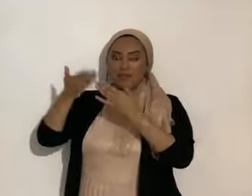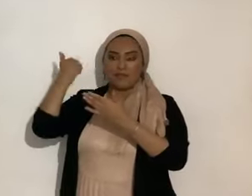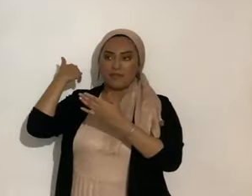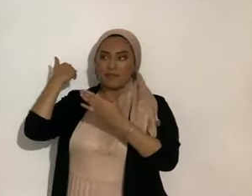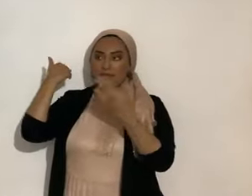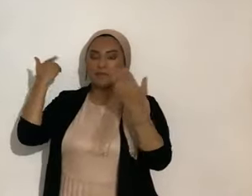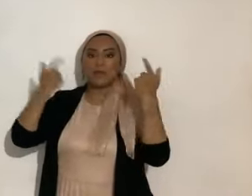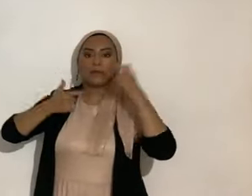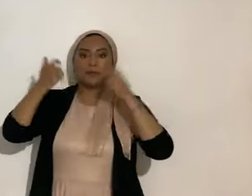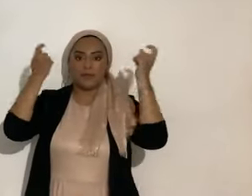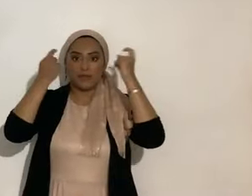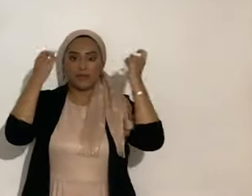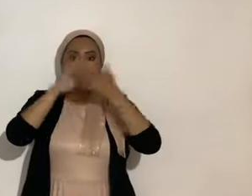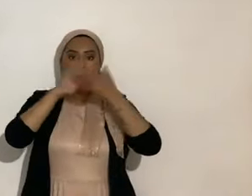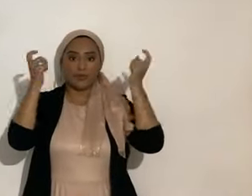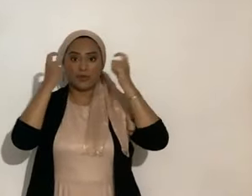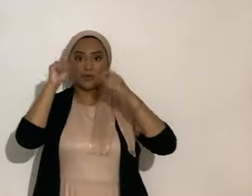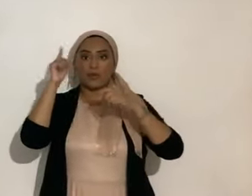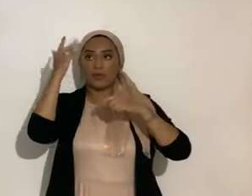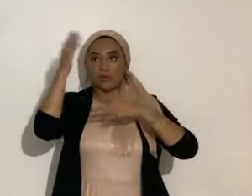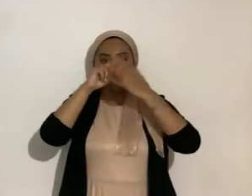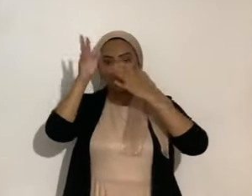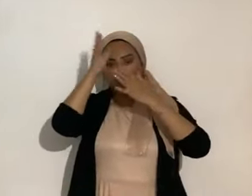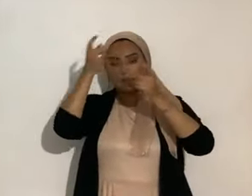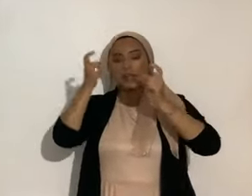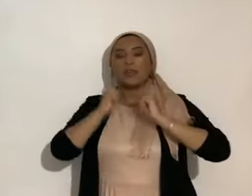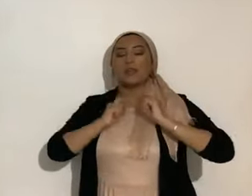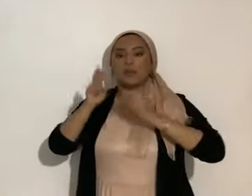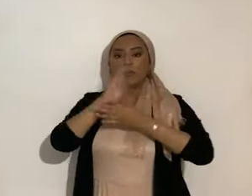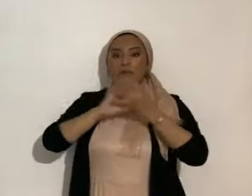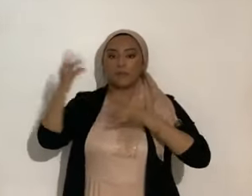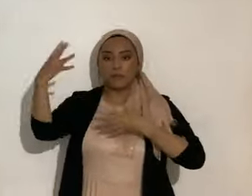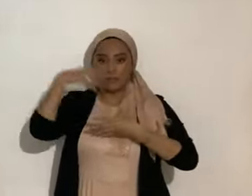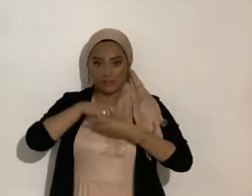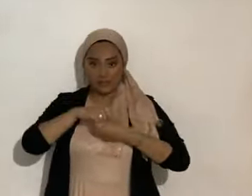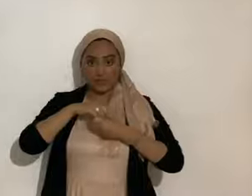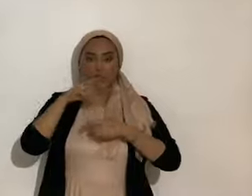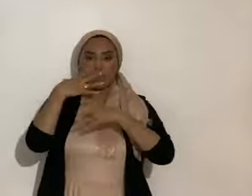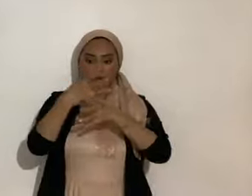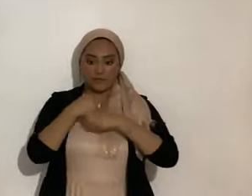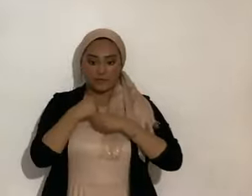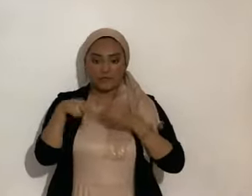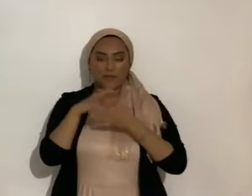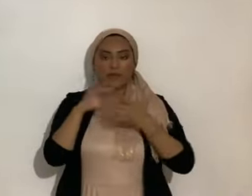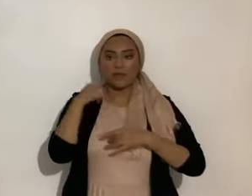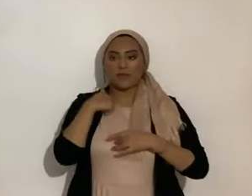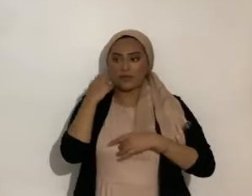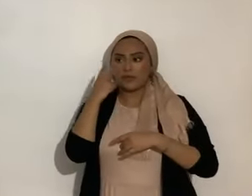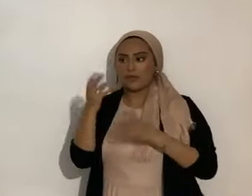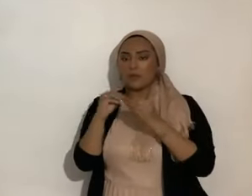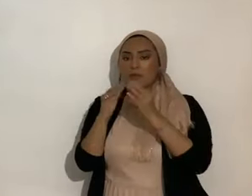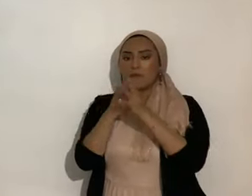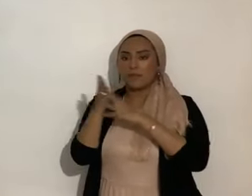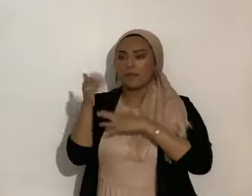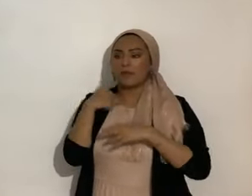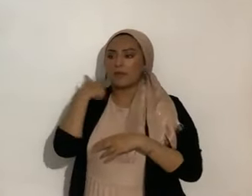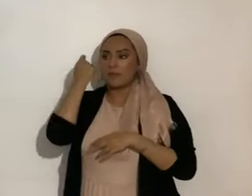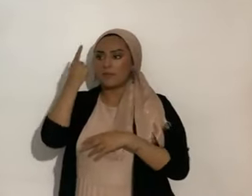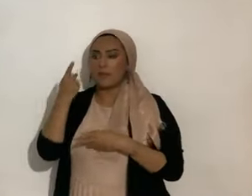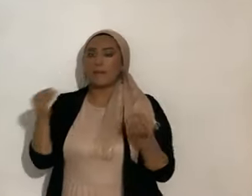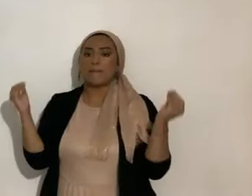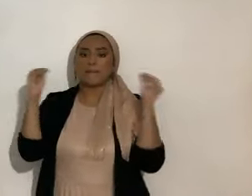poco, la gran fiesta de Shavuot, donde el Eterno da de su bendito Ruach HaKodesh. Cuando se recibe el Ruach HaKodesh vemos más allá, comprendemos más